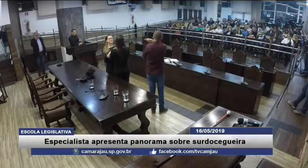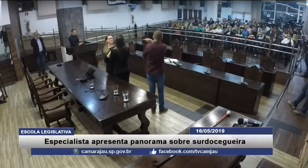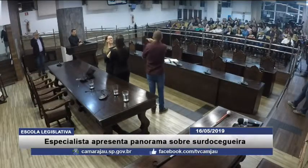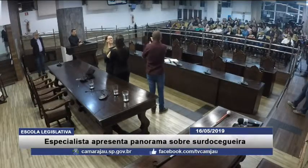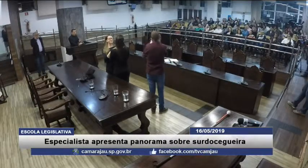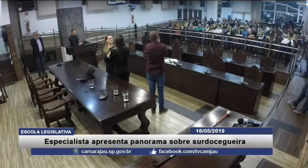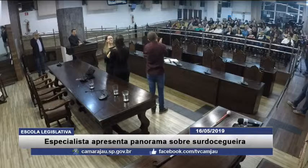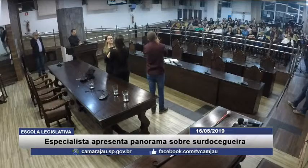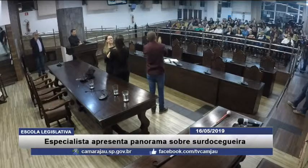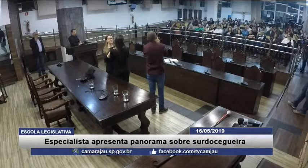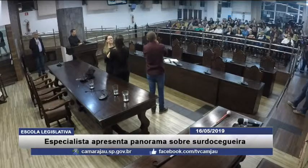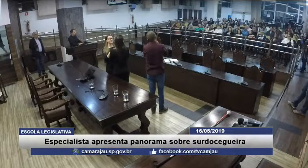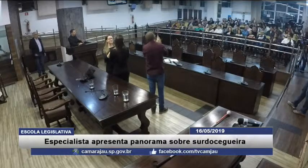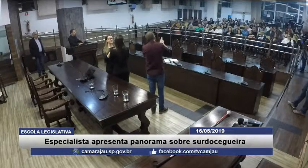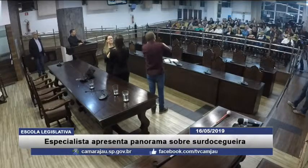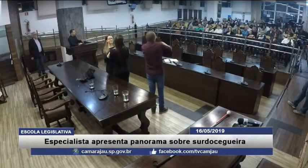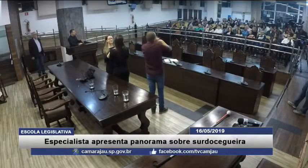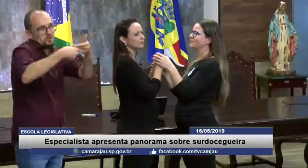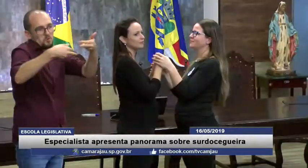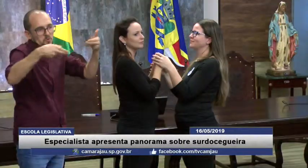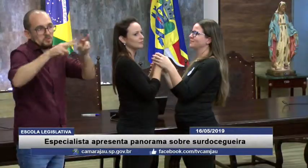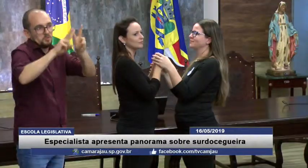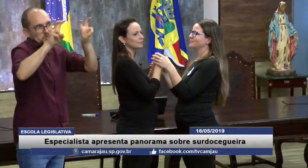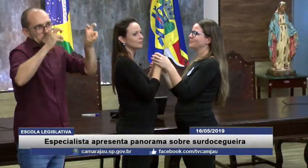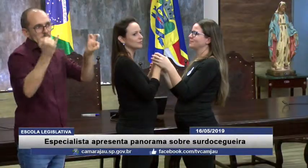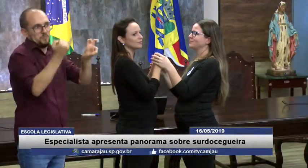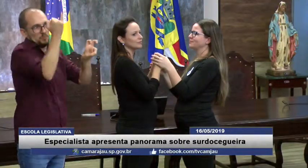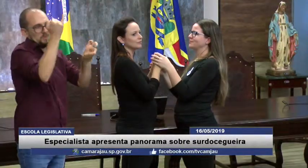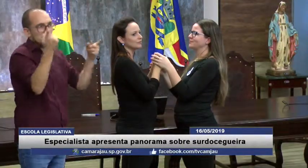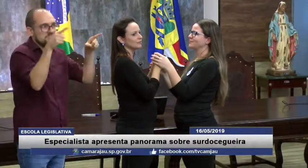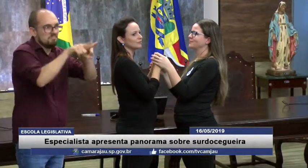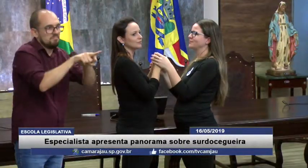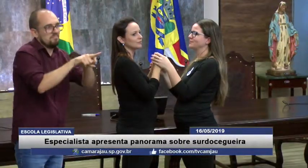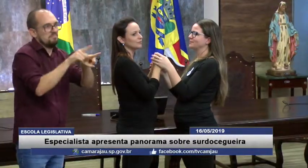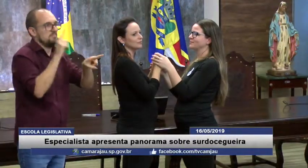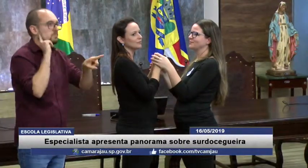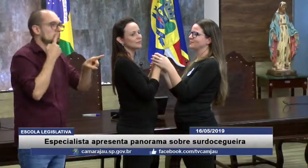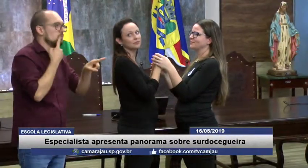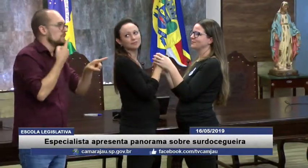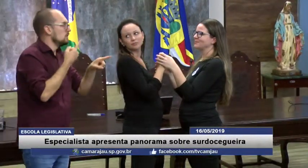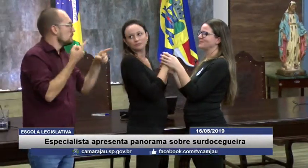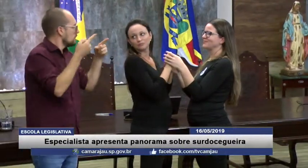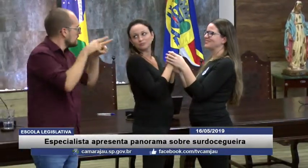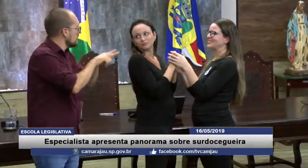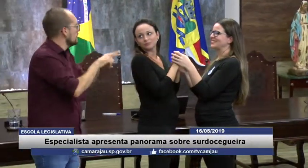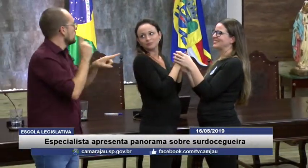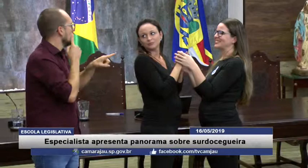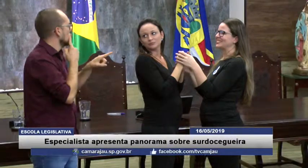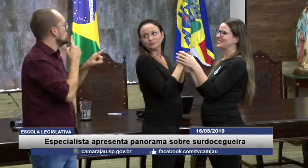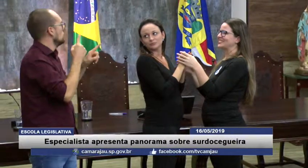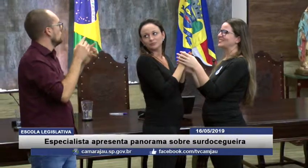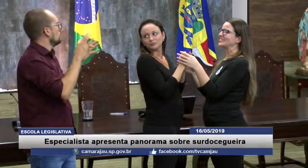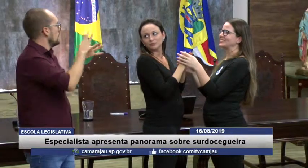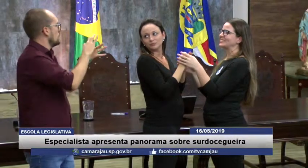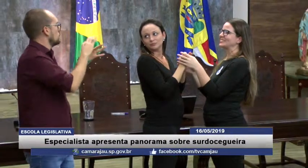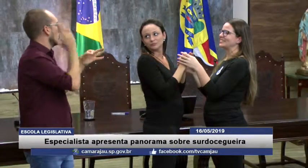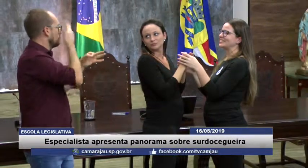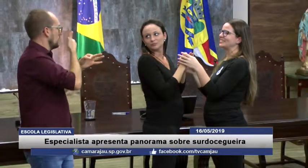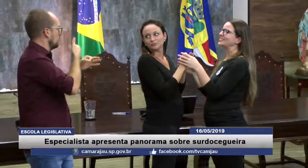para que a Lara possa responder e comentar também essa ponderação que você acabou de fazer.